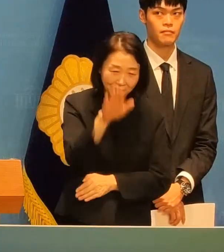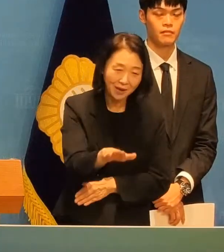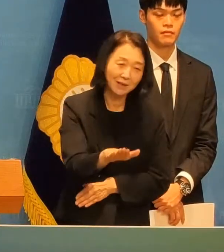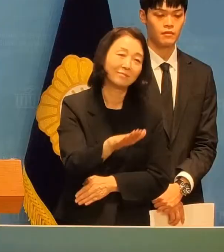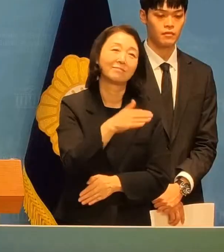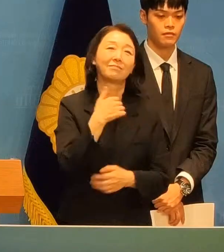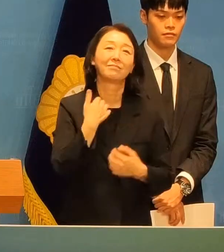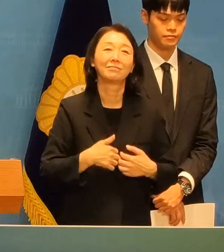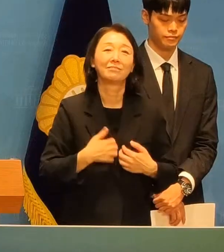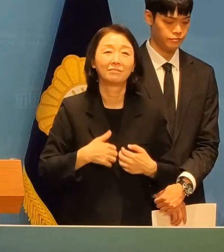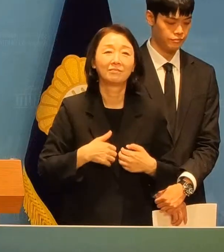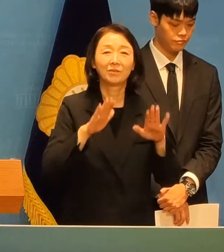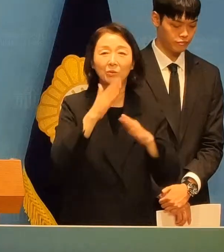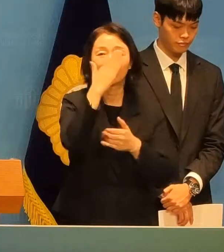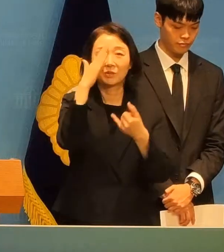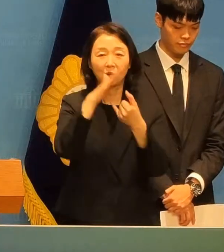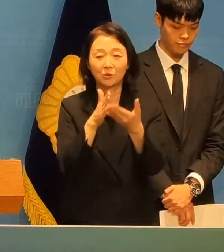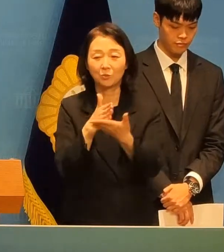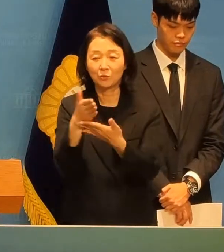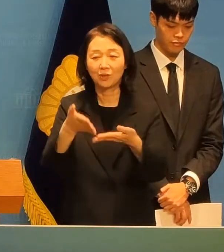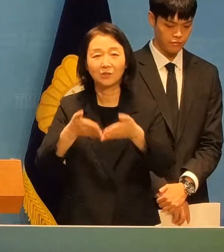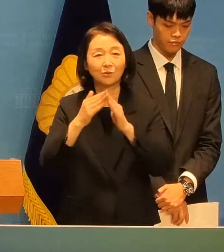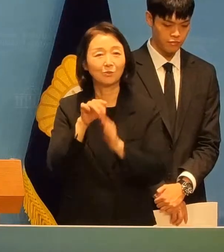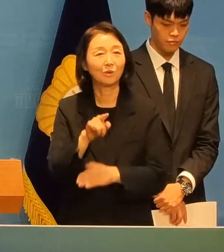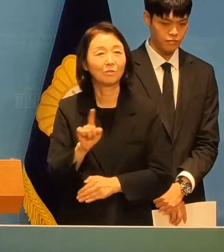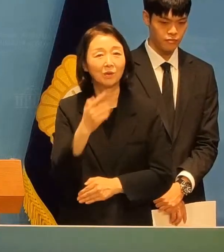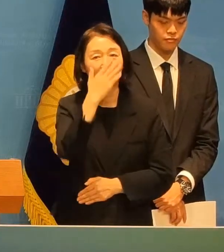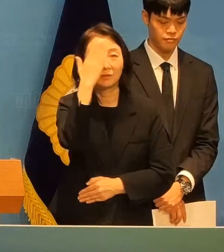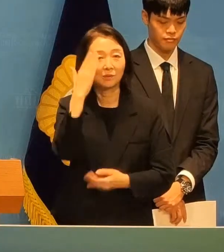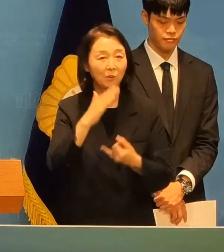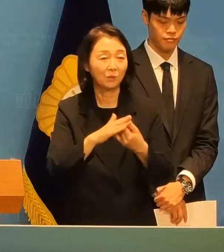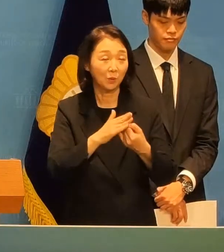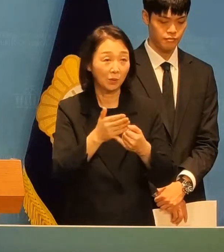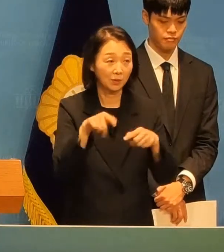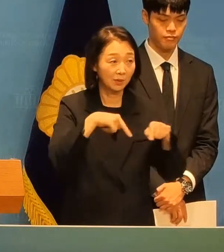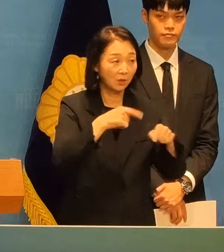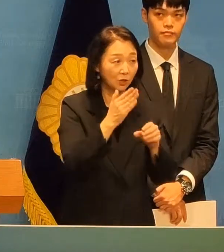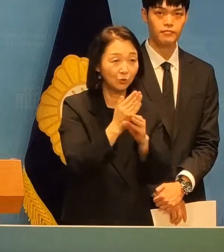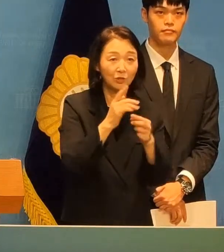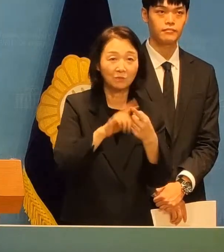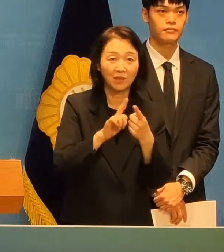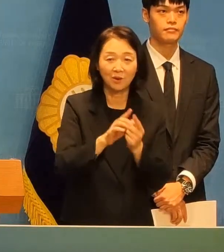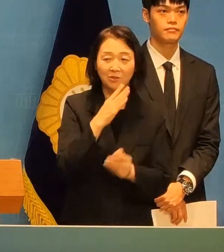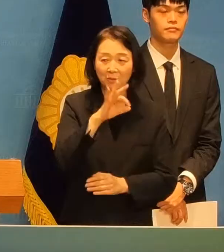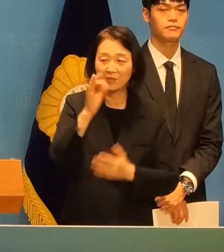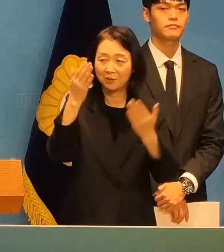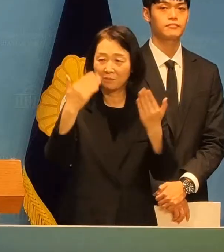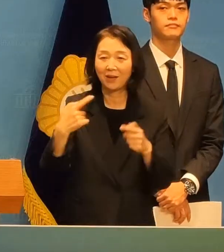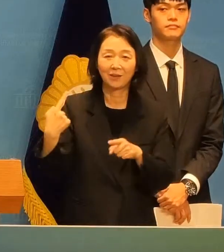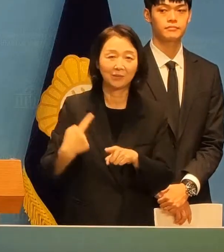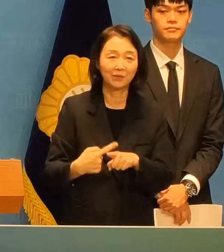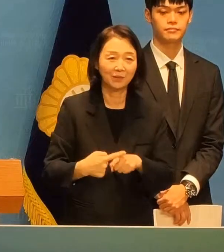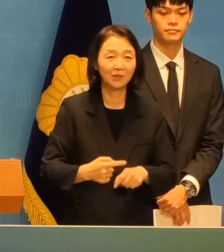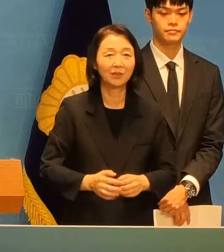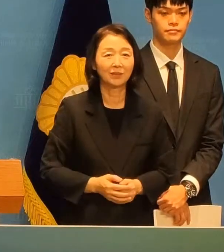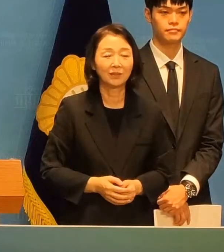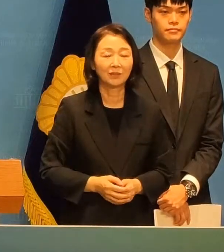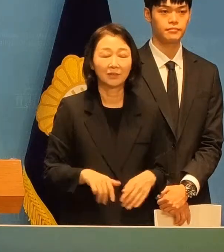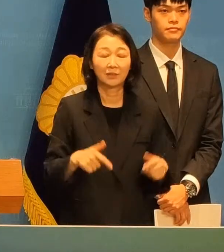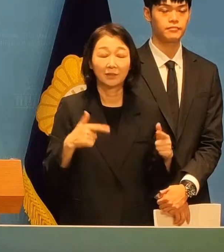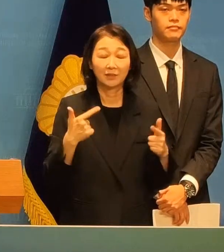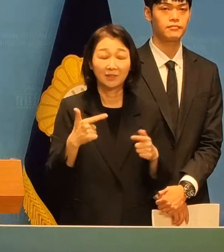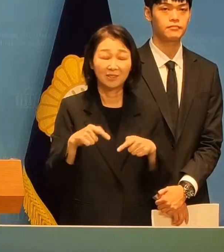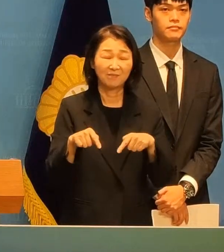기쁩니다. 오늘 청소년 분과의 출범은 청소년이 정치의 주체로서 실질적으로 인정받는 것과 마찬가지입니다. 늘